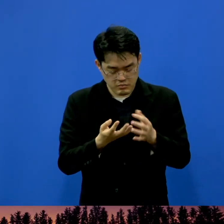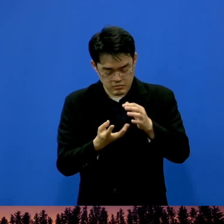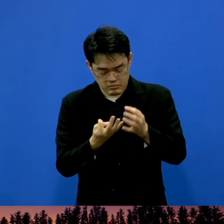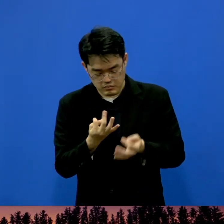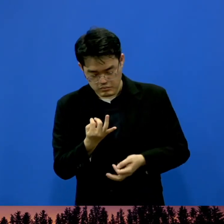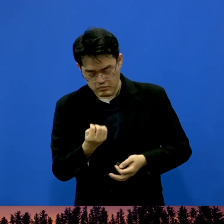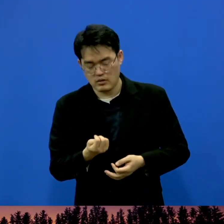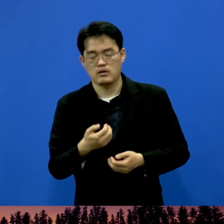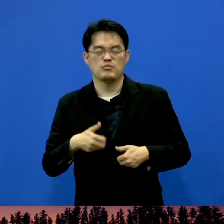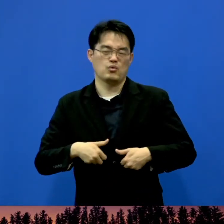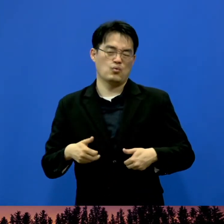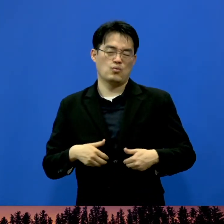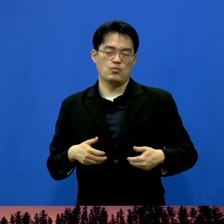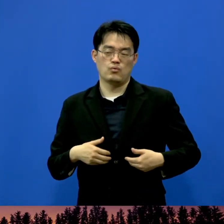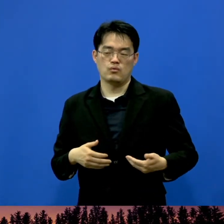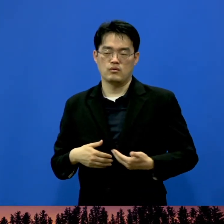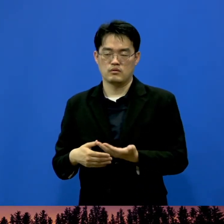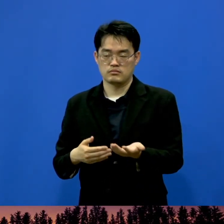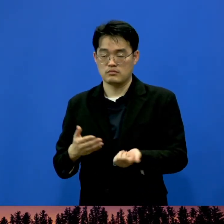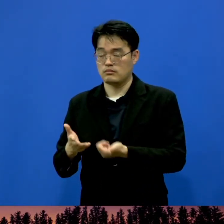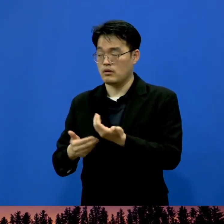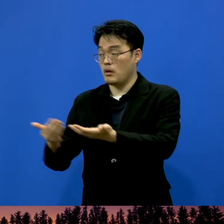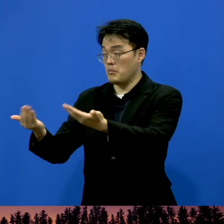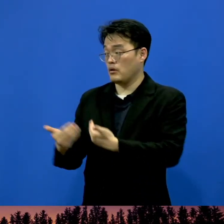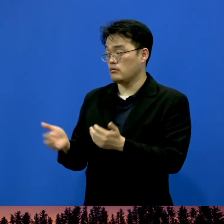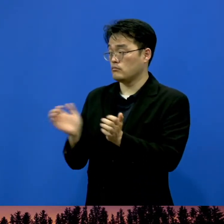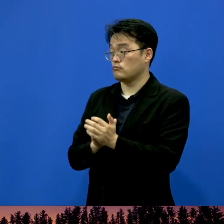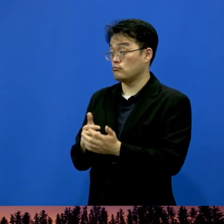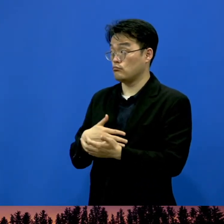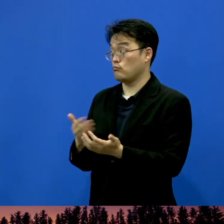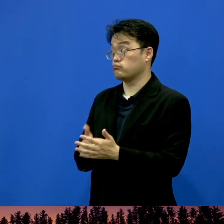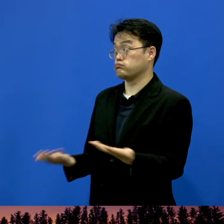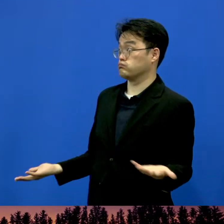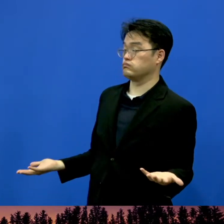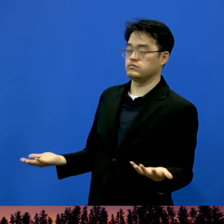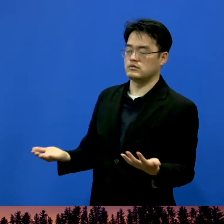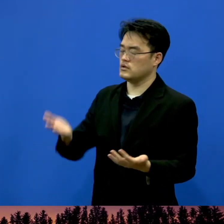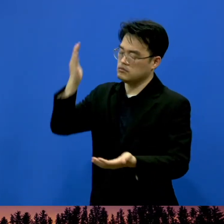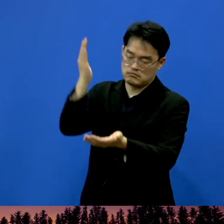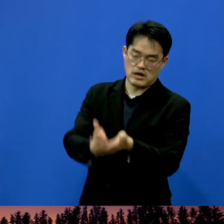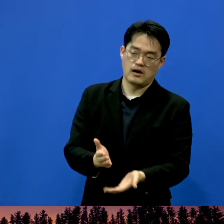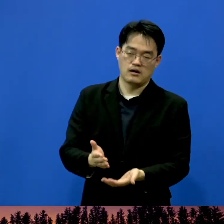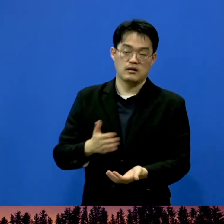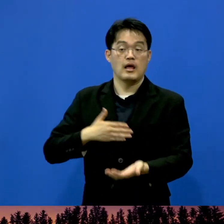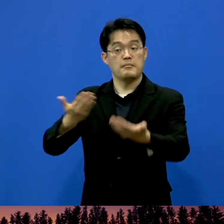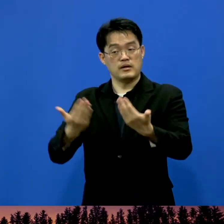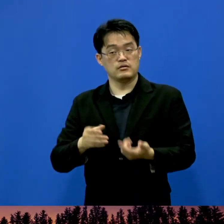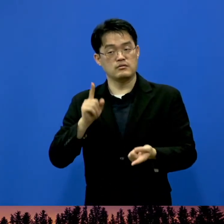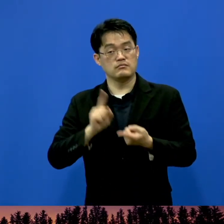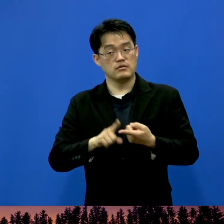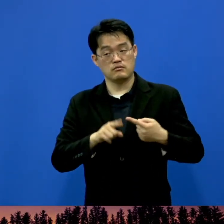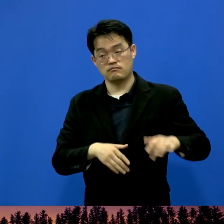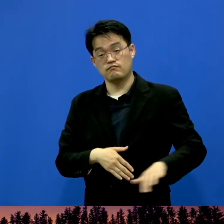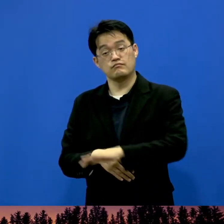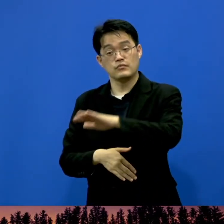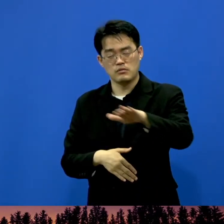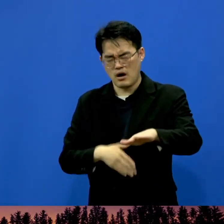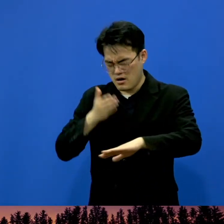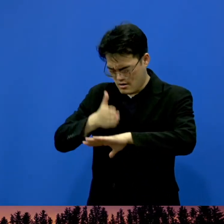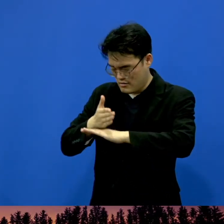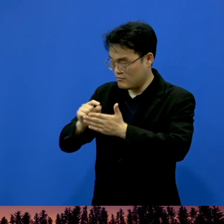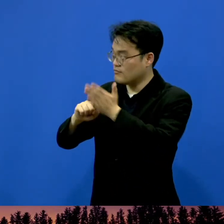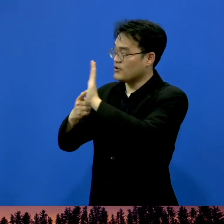여러분. 하나님은 오리발 싫어하세요. 반드시 내가 받은 걸 드러내십시오. 이런 받은 걸 뭔가를 보셔야 돼요.